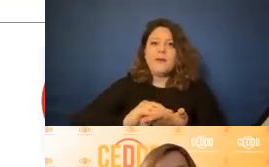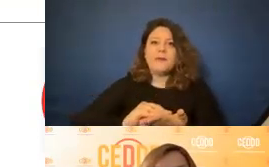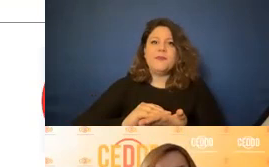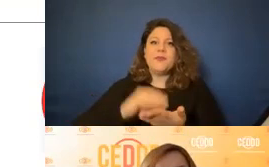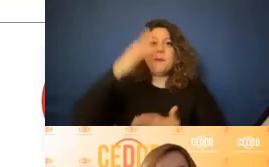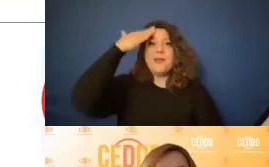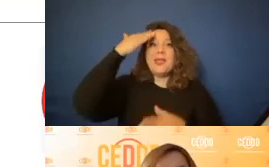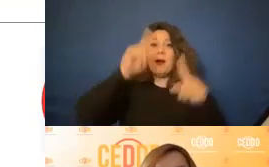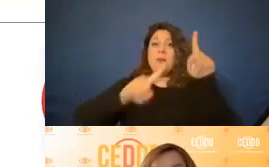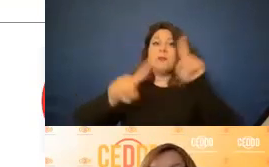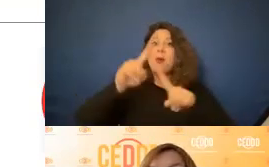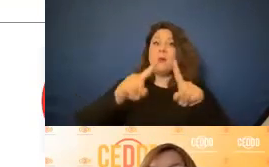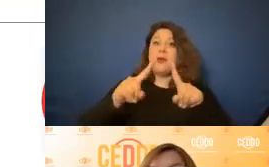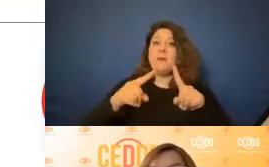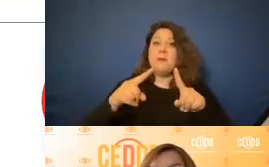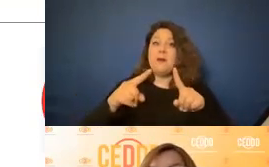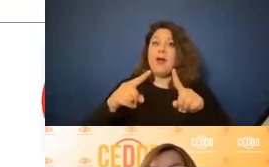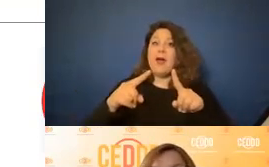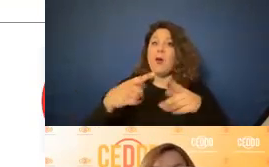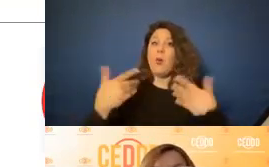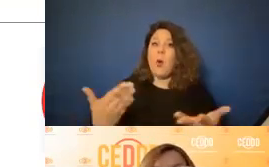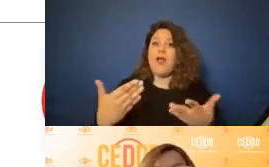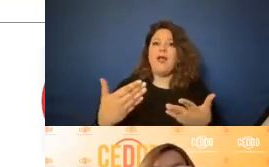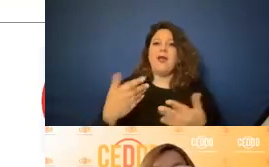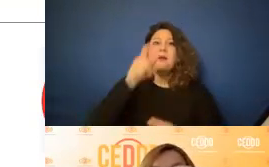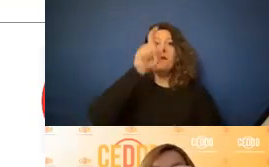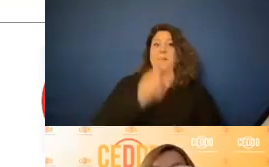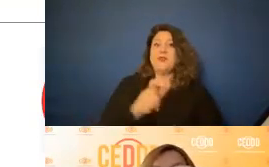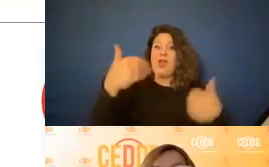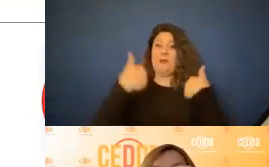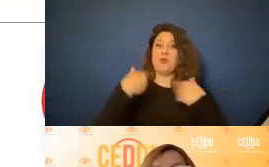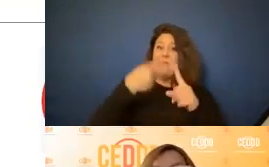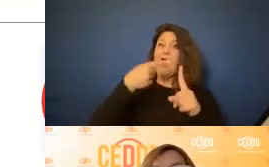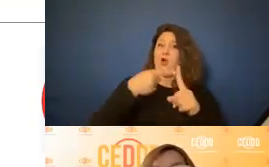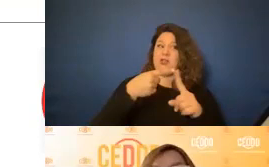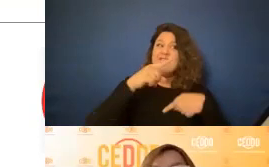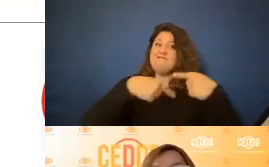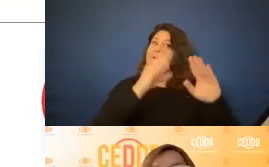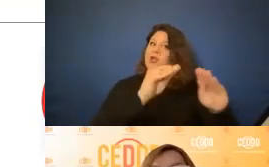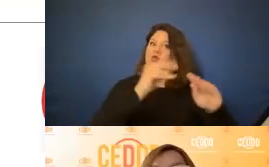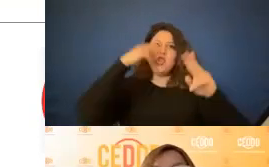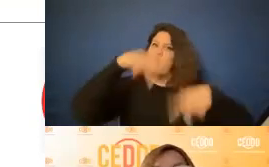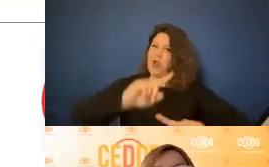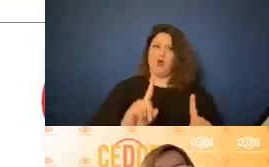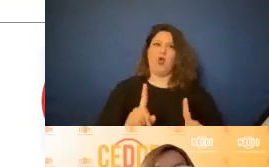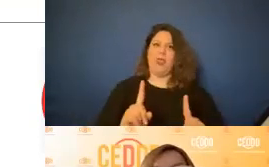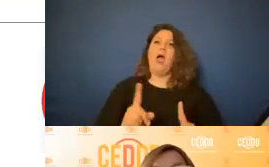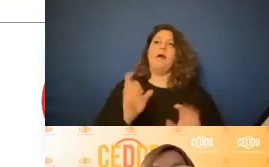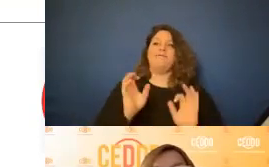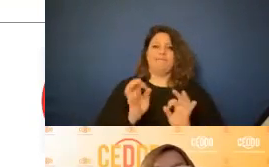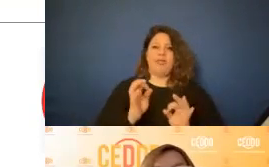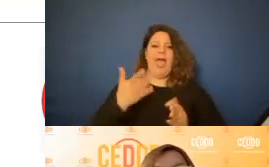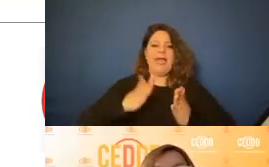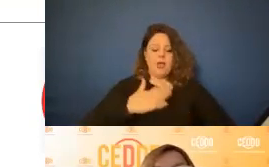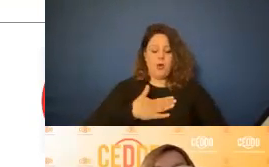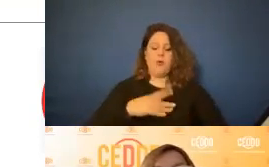problema es que la familia del acosador no reconoce que su hijo tiene un problema, que tiene una